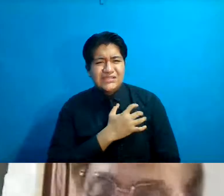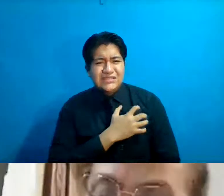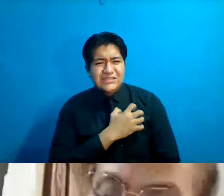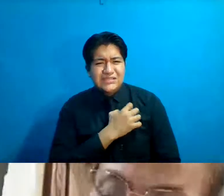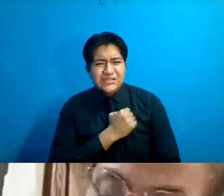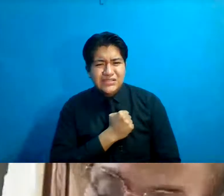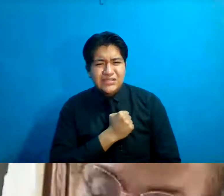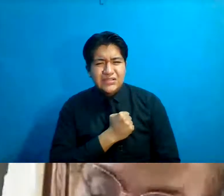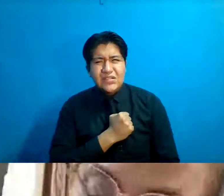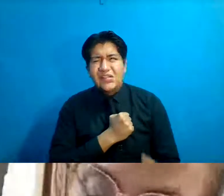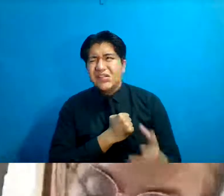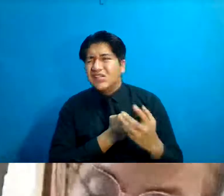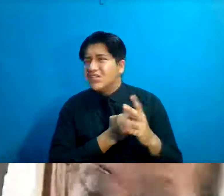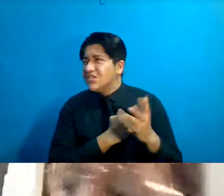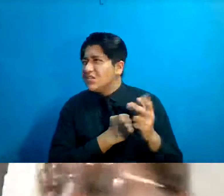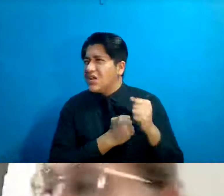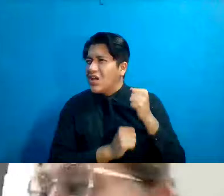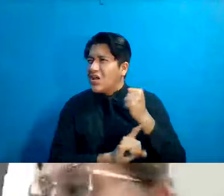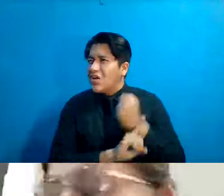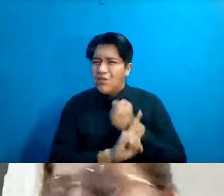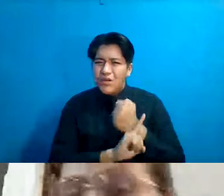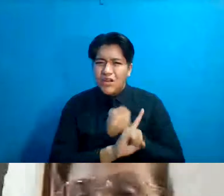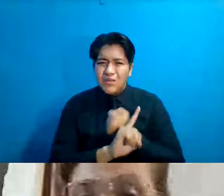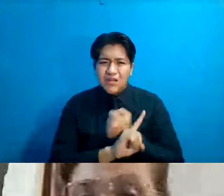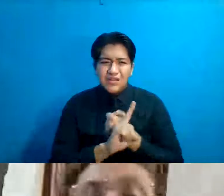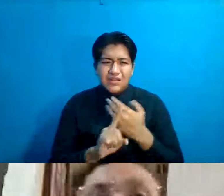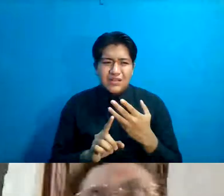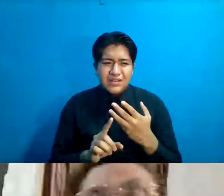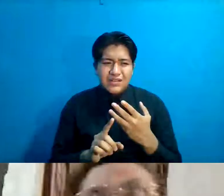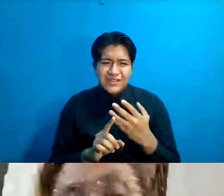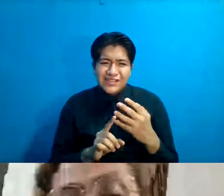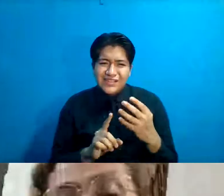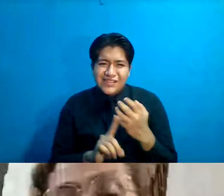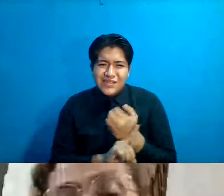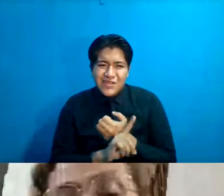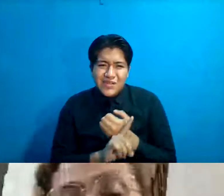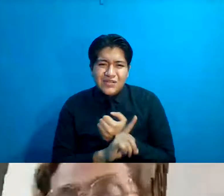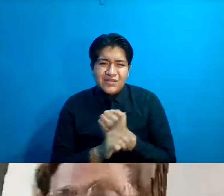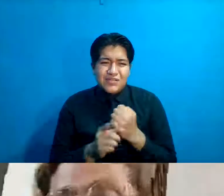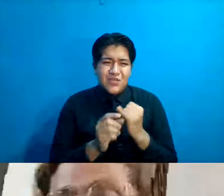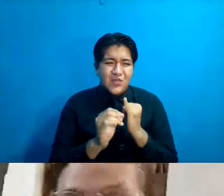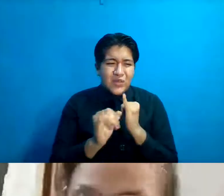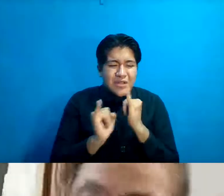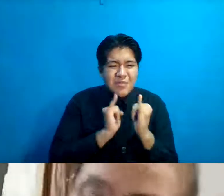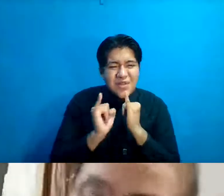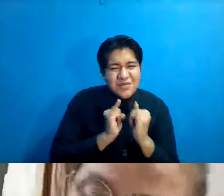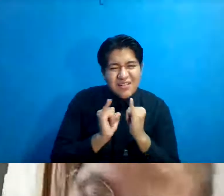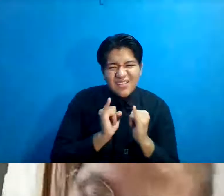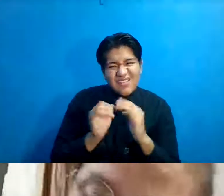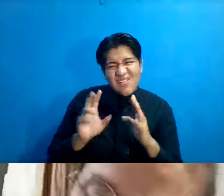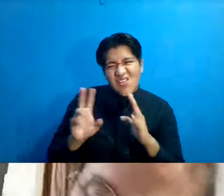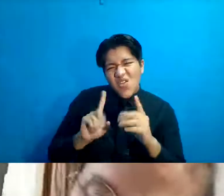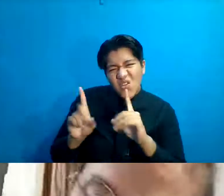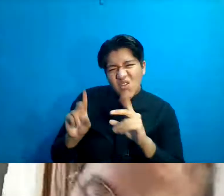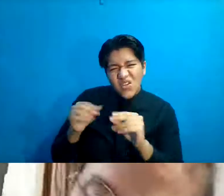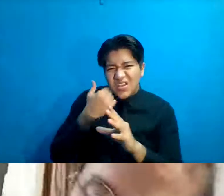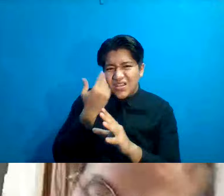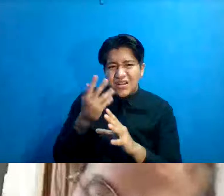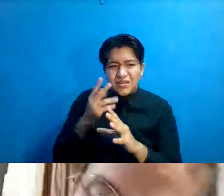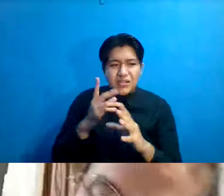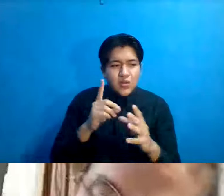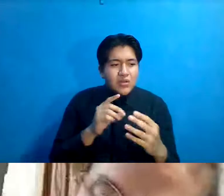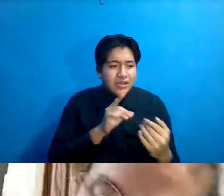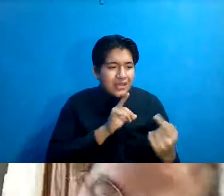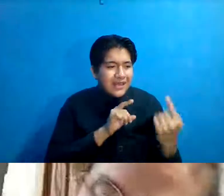es un problema muy íntimo y no quiere servicio de interpretación porque quiere esa relación